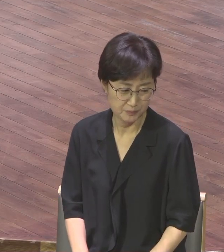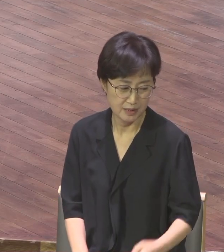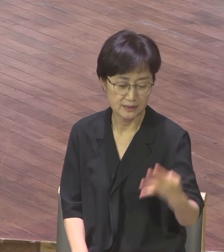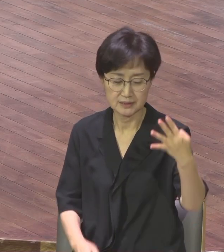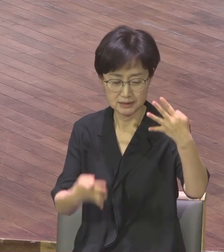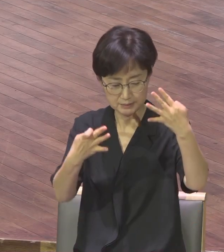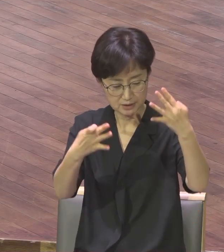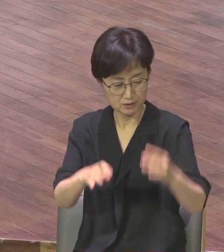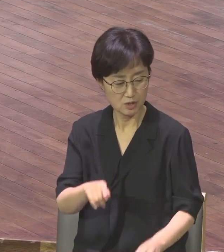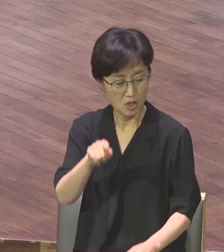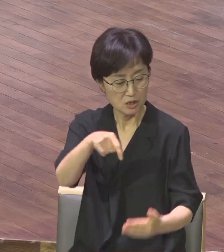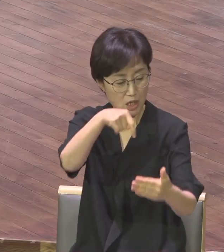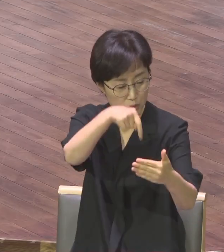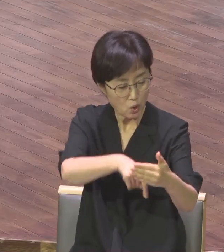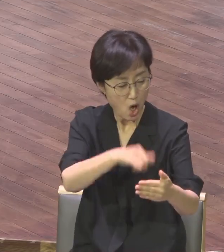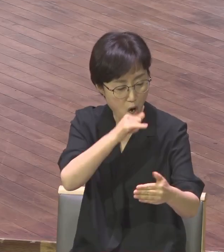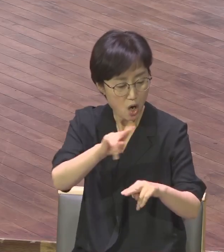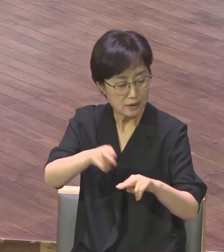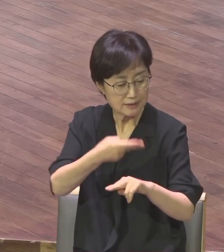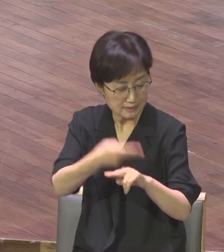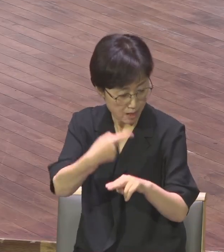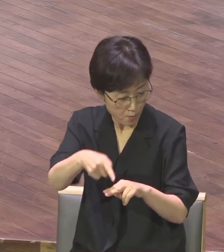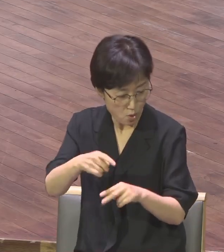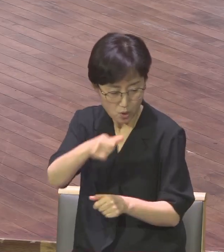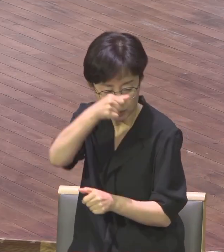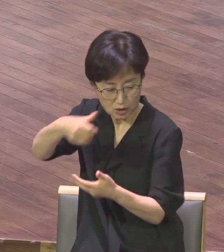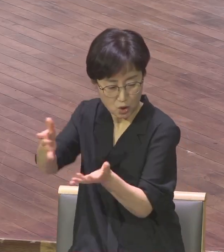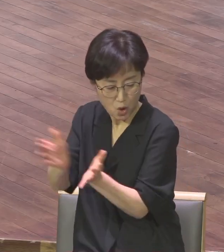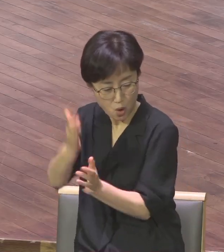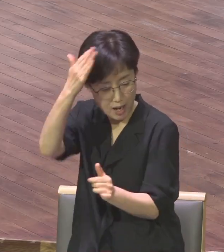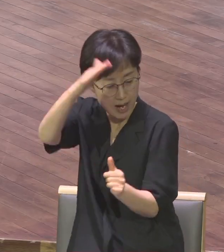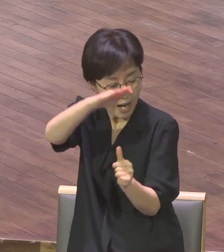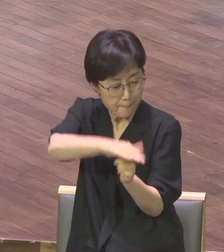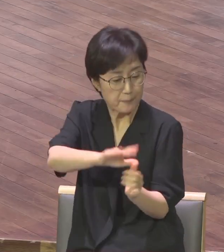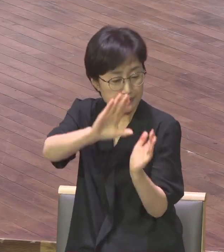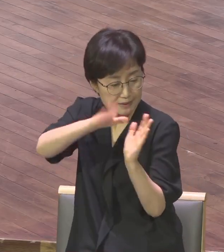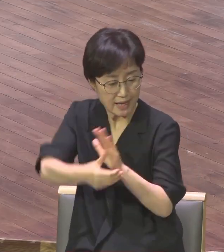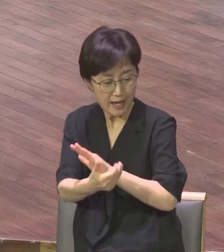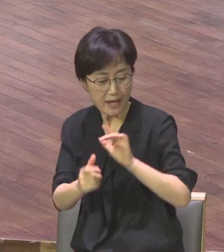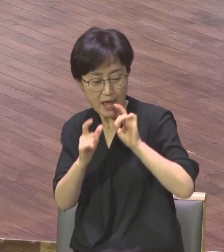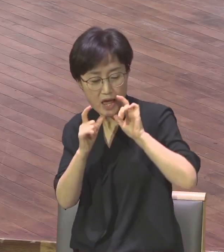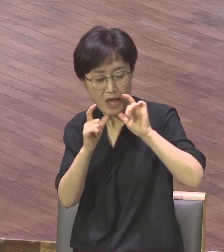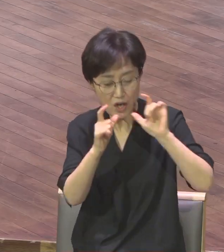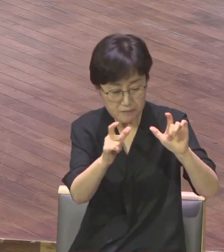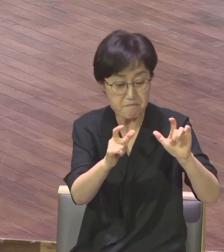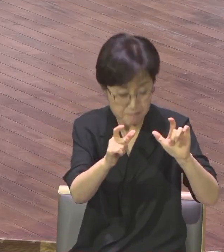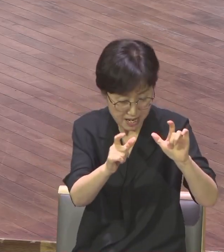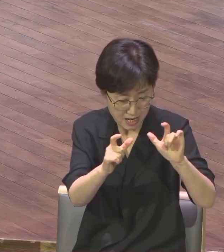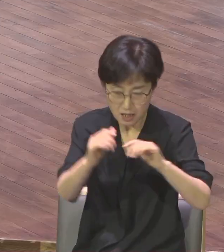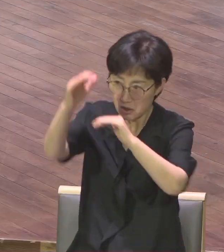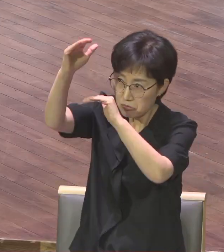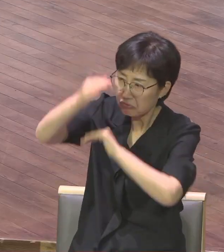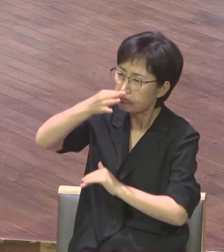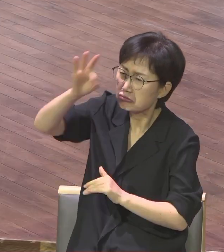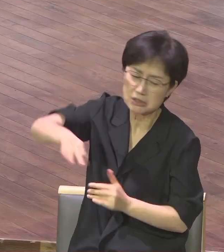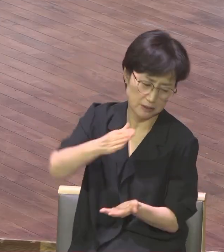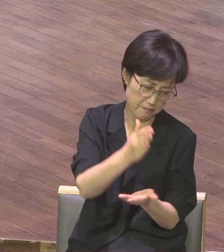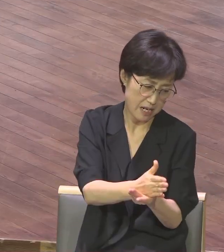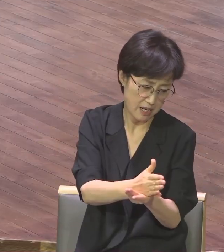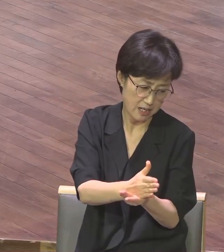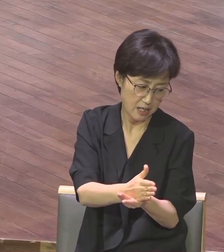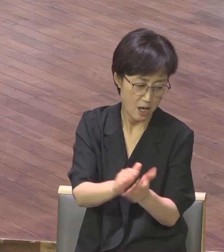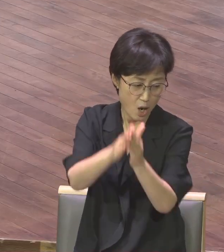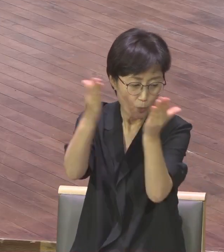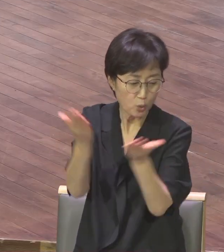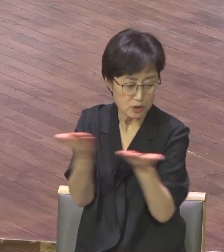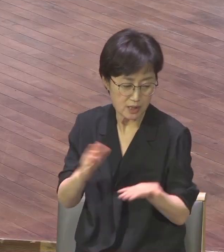너 속에 있는 은사 곧 장로의 회에서 안수받을 때에 예언을 통하여 받은 것을 가볍게 여기지 말며 이